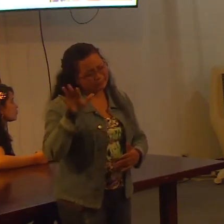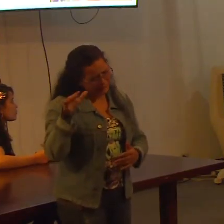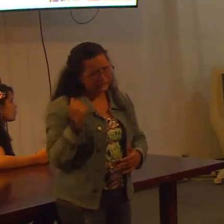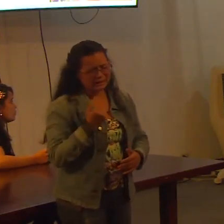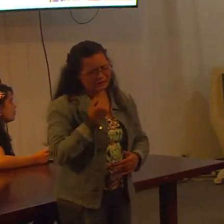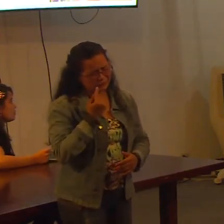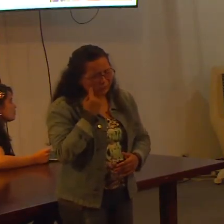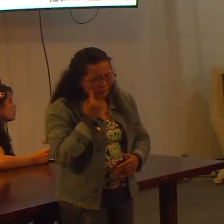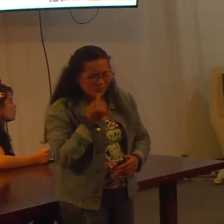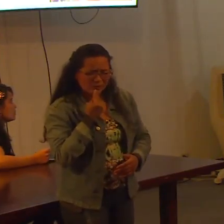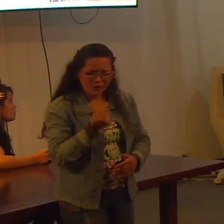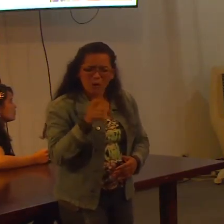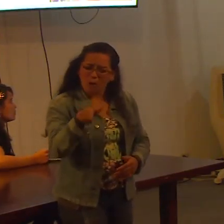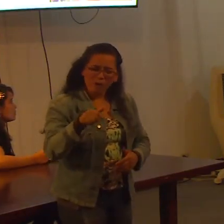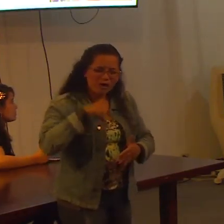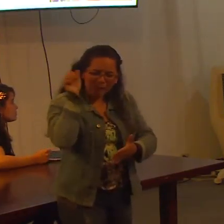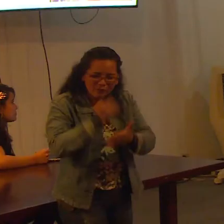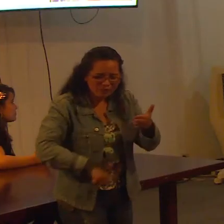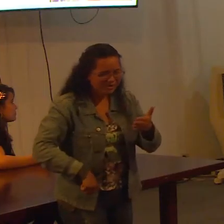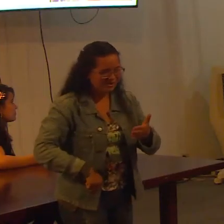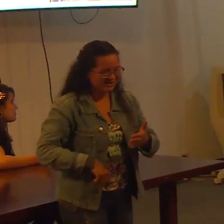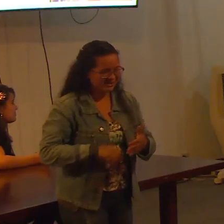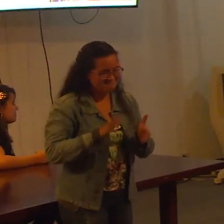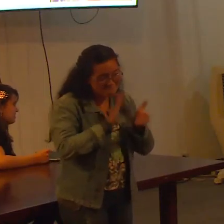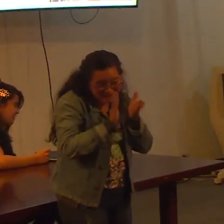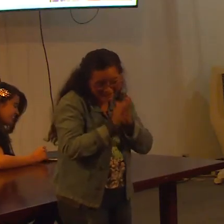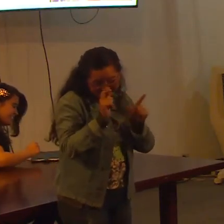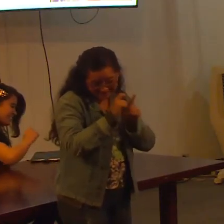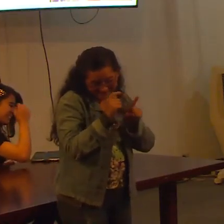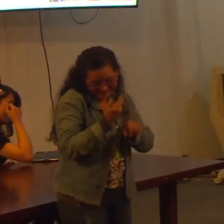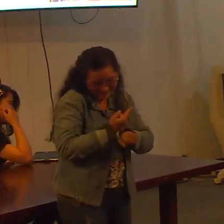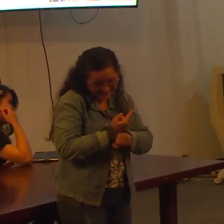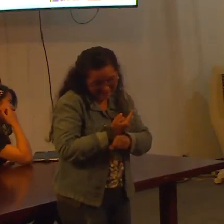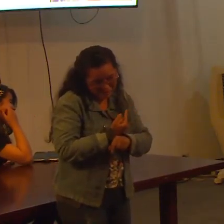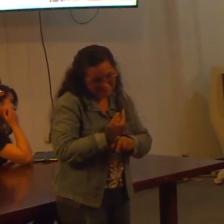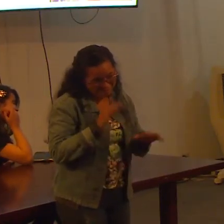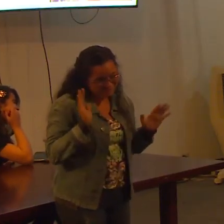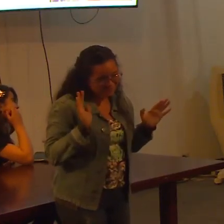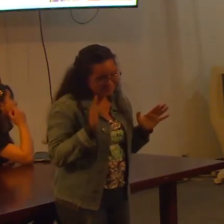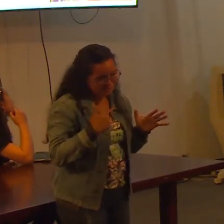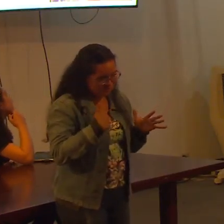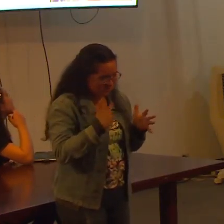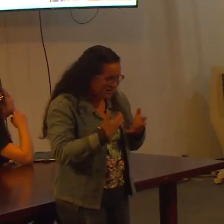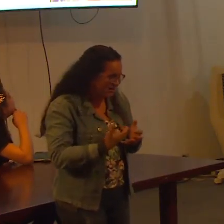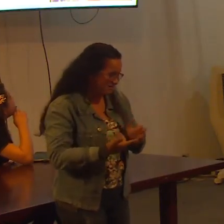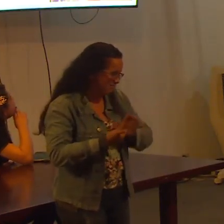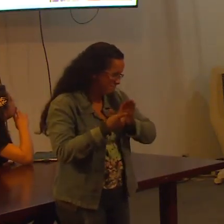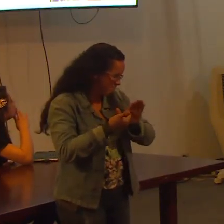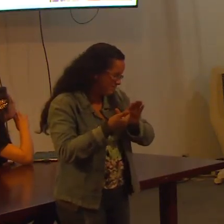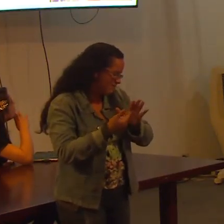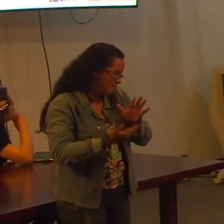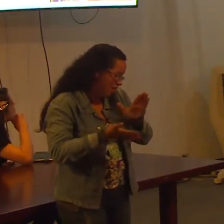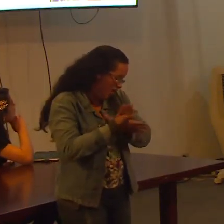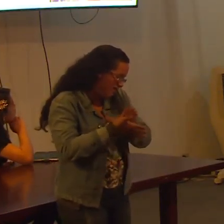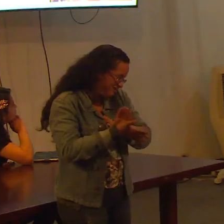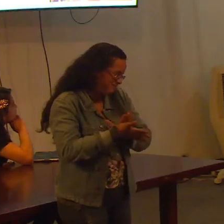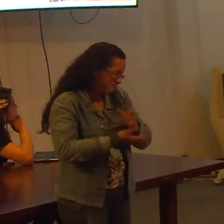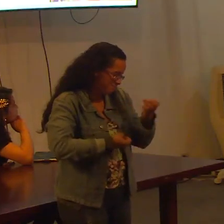eso, oiga, no sea bruto, me disculpan si utilizo estas palabras, pero pues me gustaría expresárselos. Y